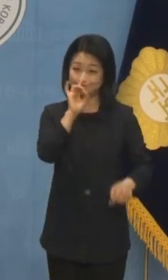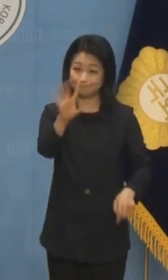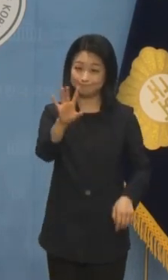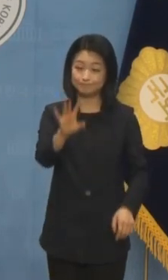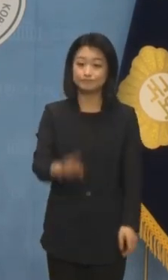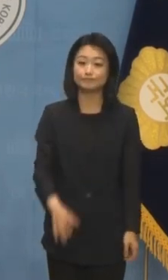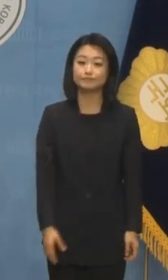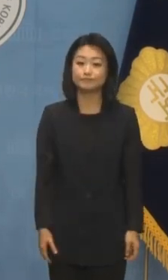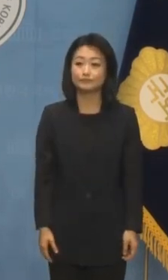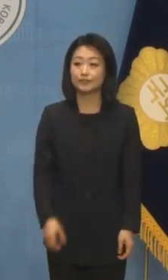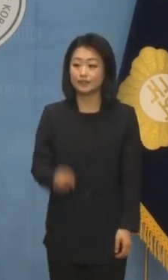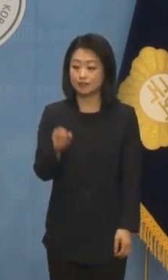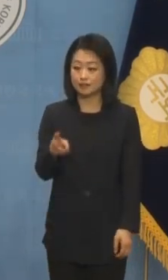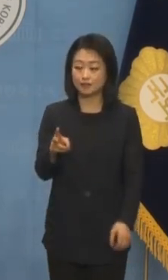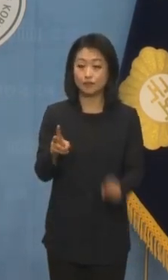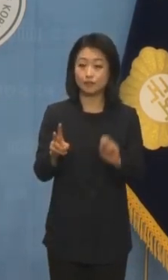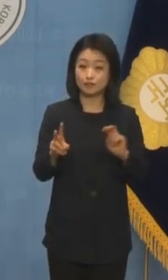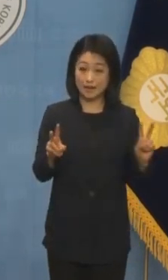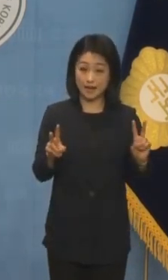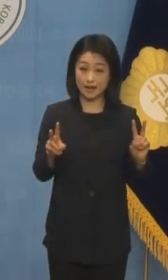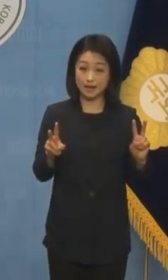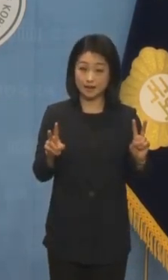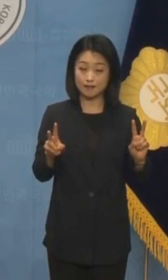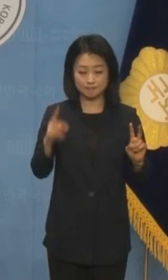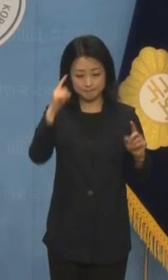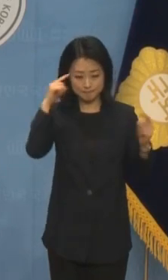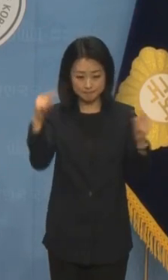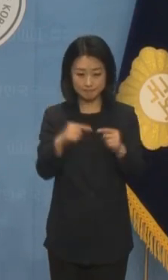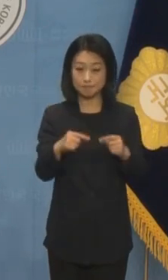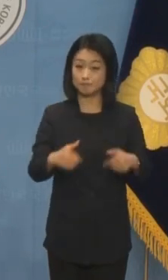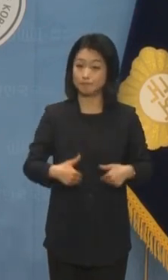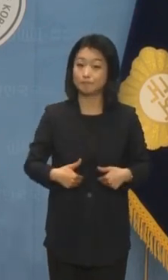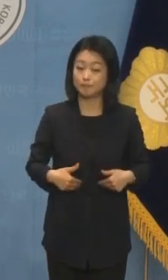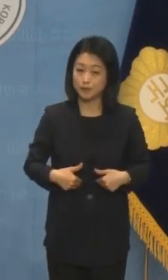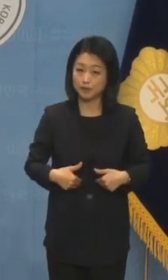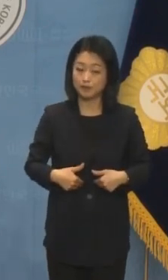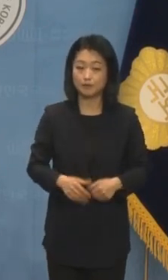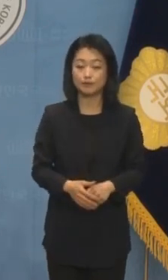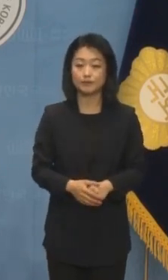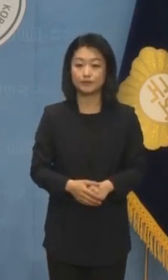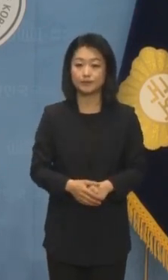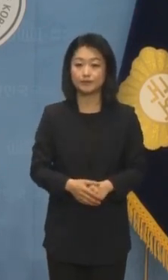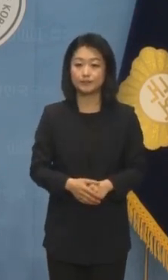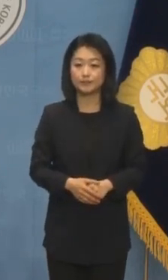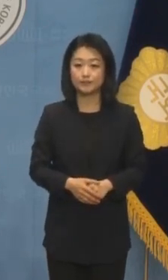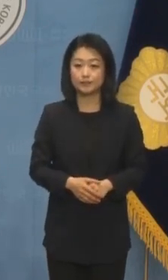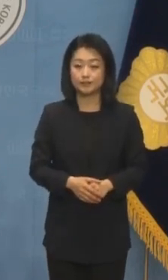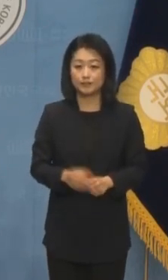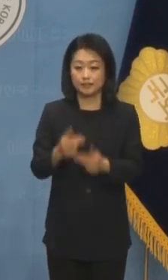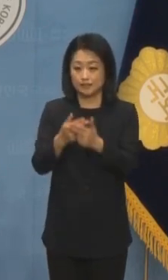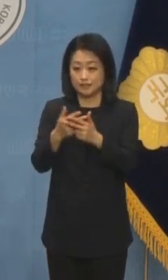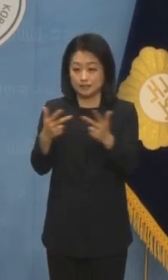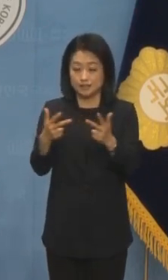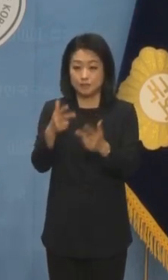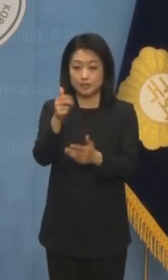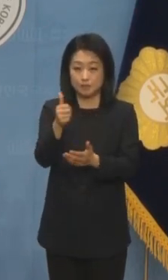없습니다. 여야가 따로 있을 수가 없습니다. 이재명 대표가 제안한 신용 사면